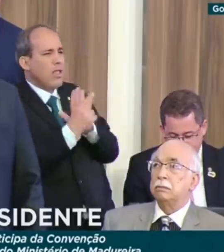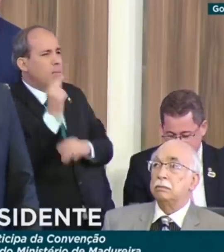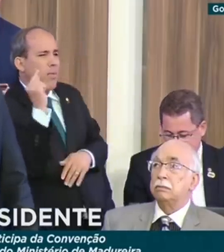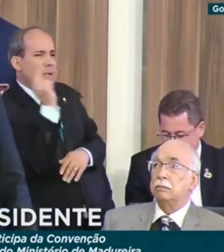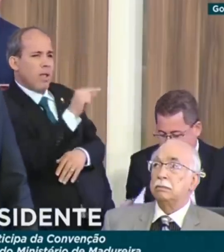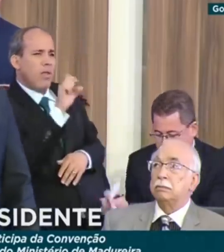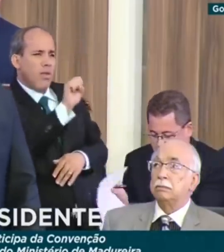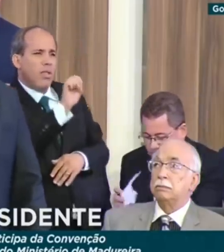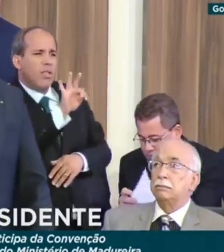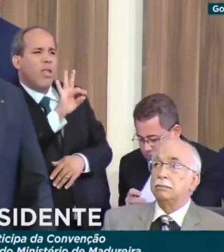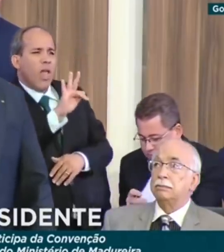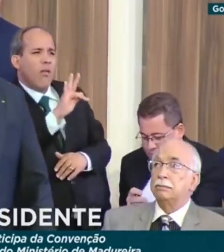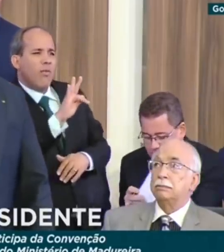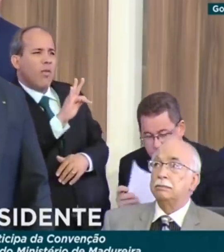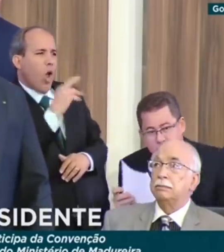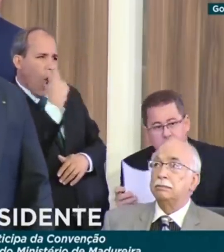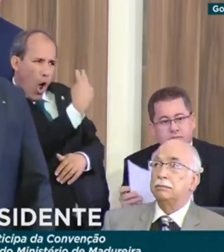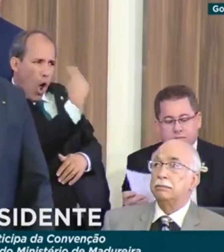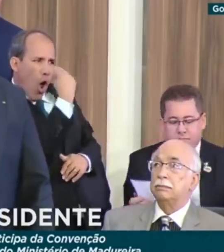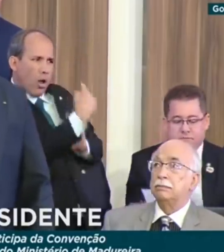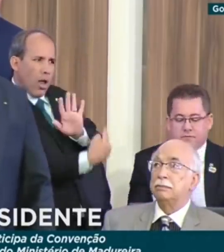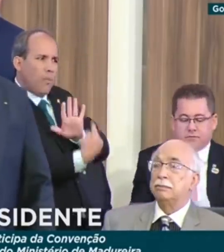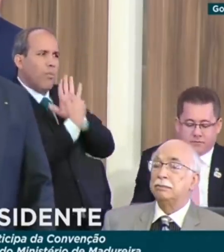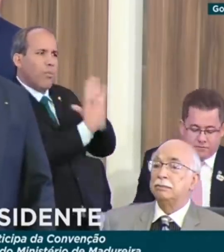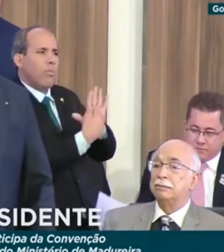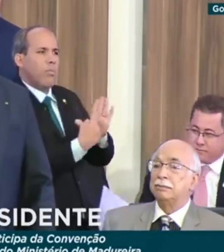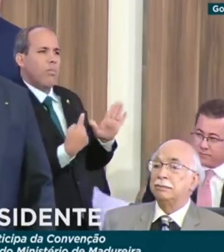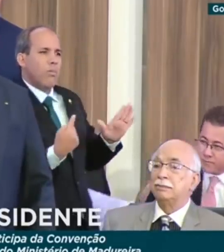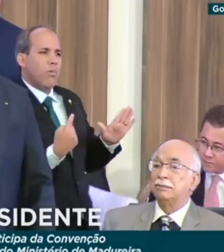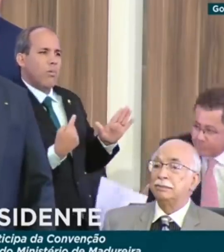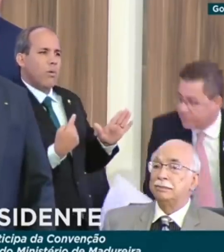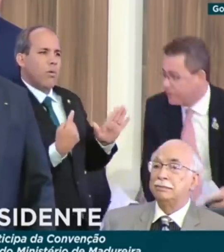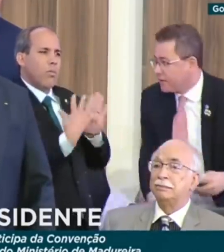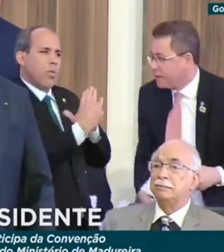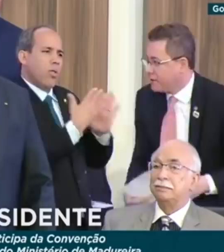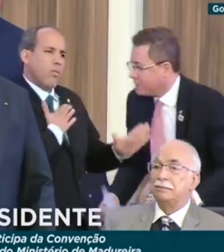Federal, assinando a graça.